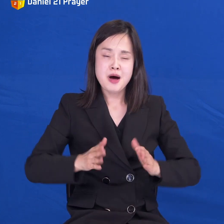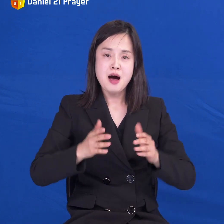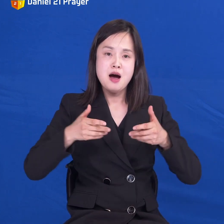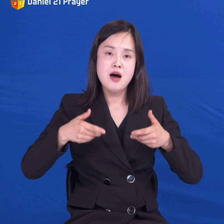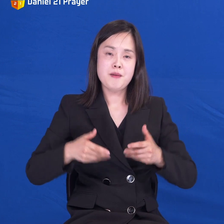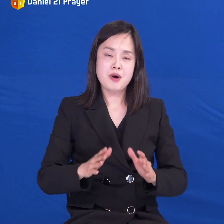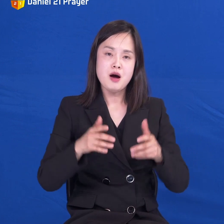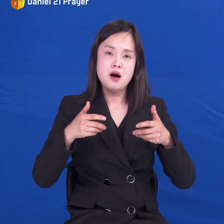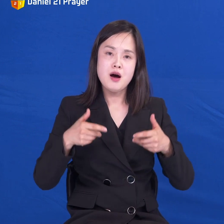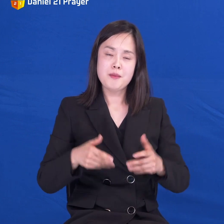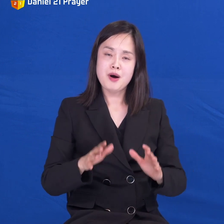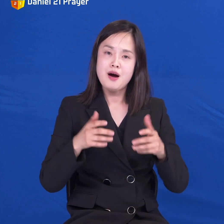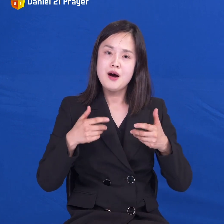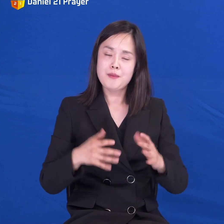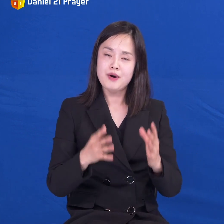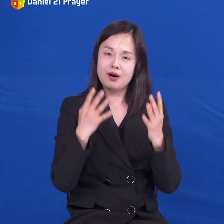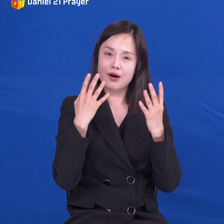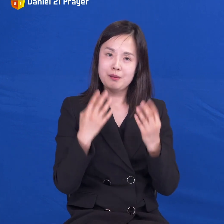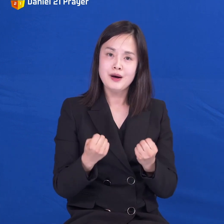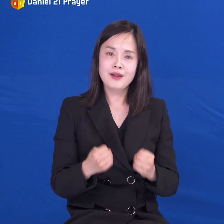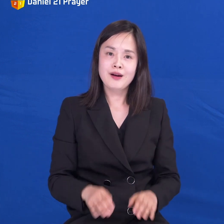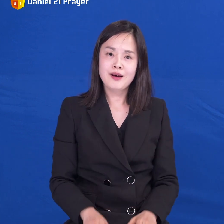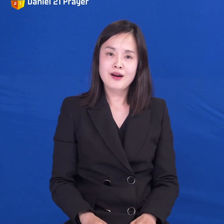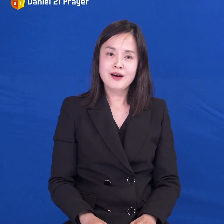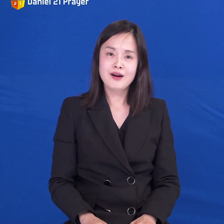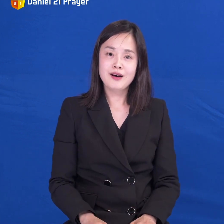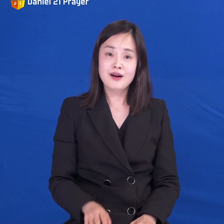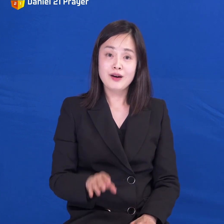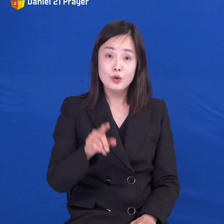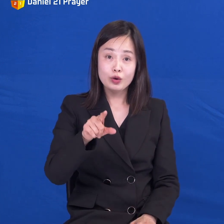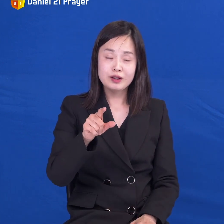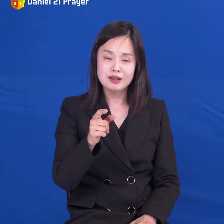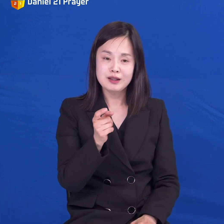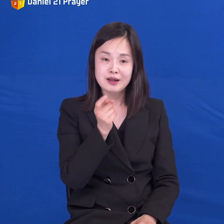다산입니다. 가다 보면 멧돼지들이 정말 많습니다.